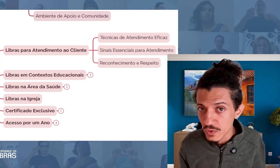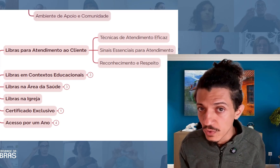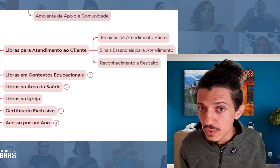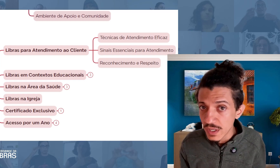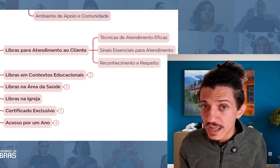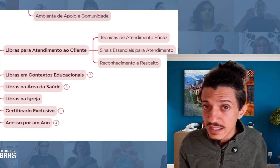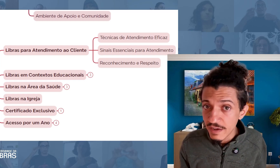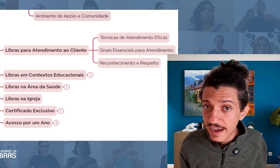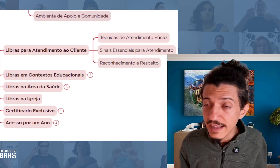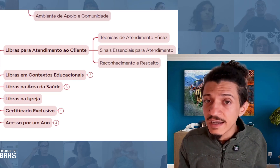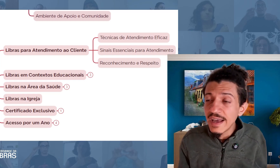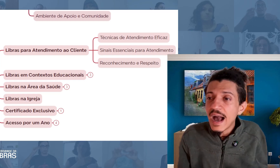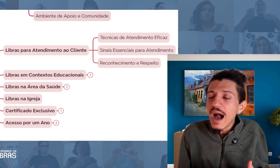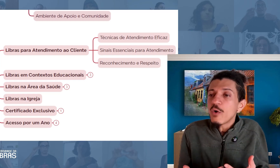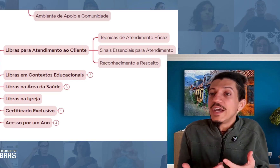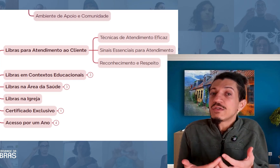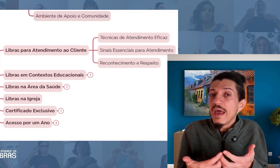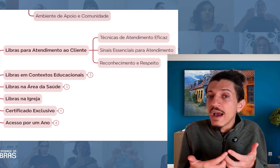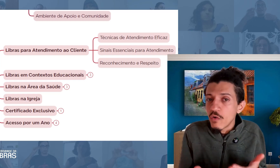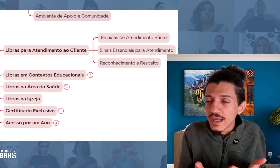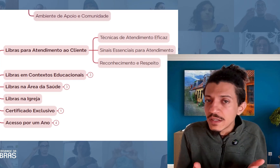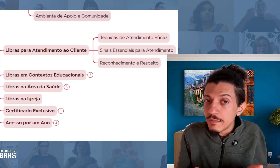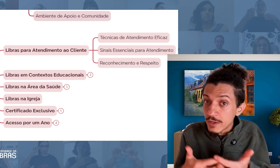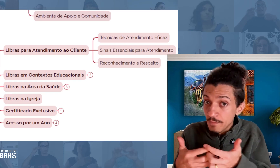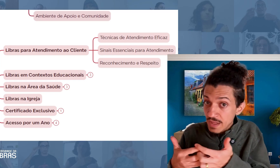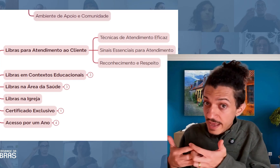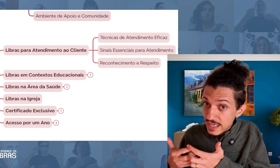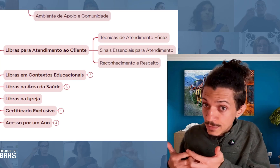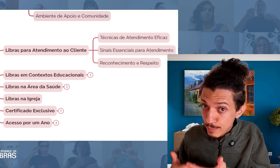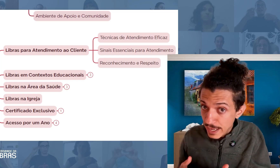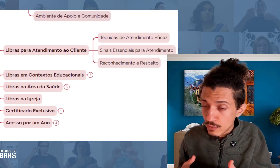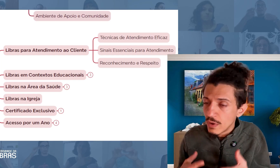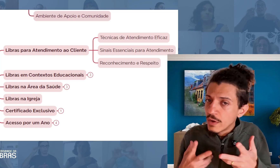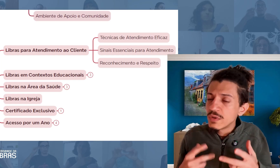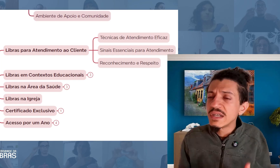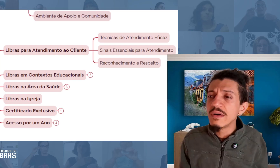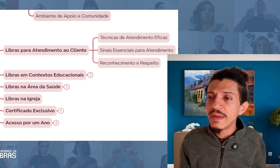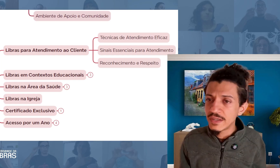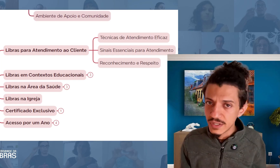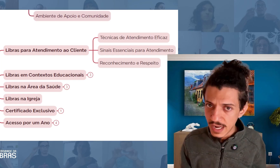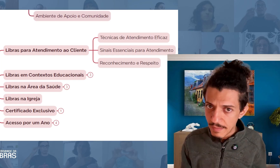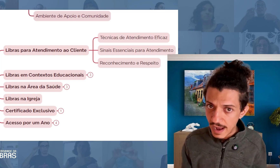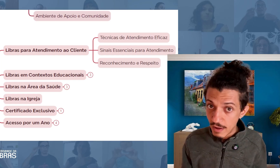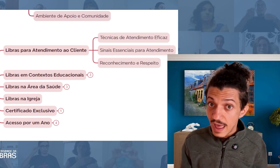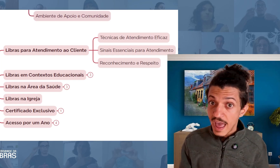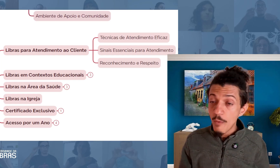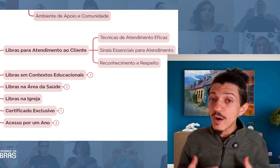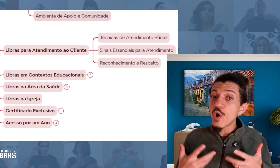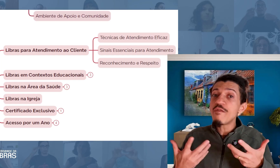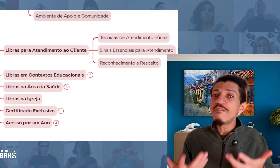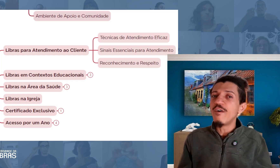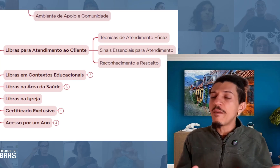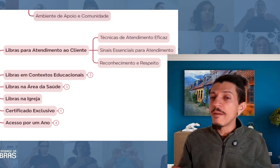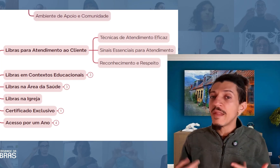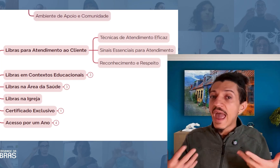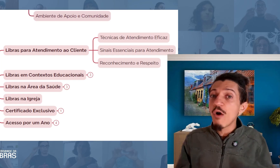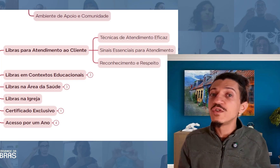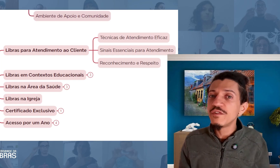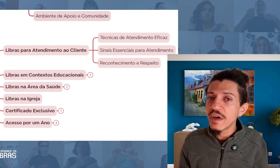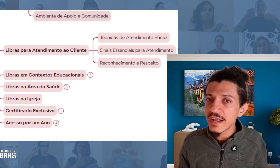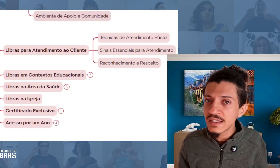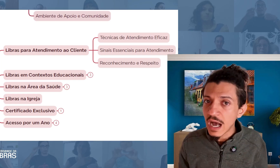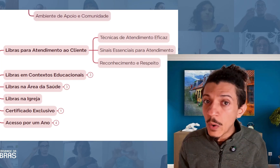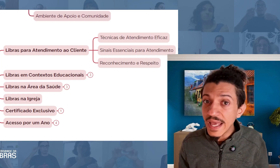aos surdos. Você vai ganhar com isso reconhecimento e respeito no seu ambiente de trabalho. É uma nova forma, é